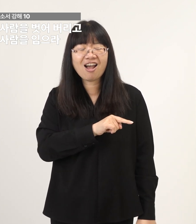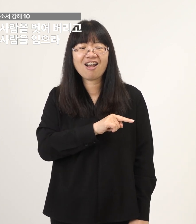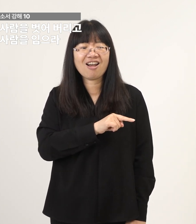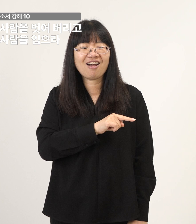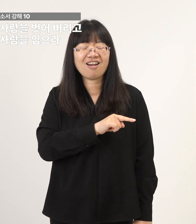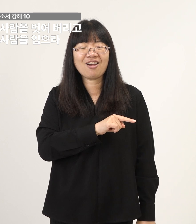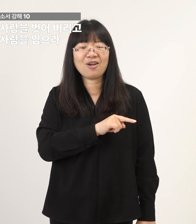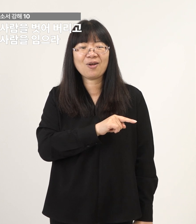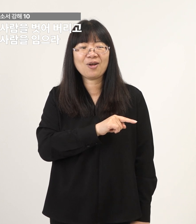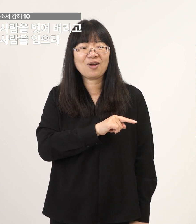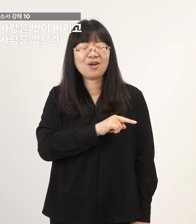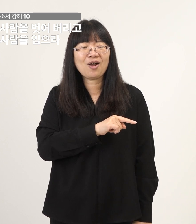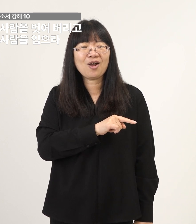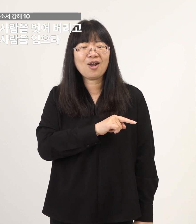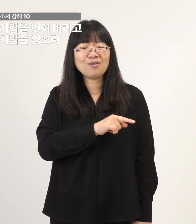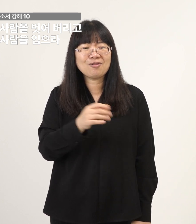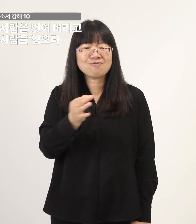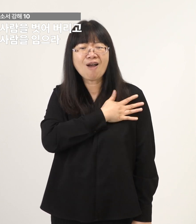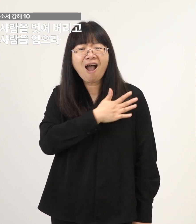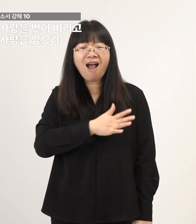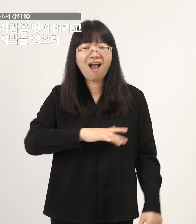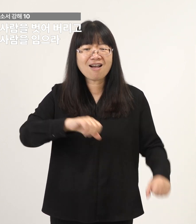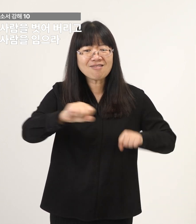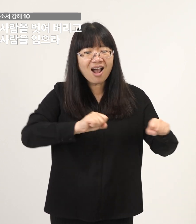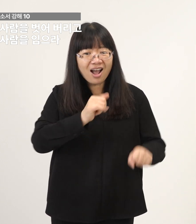아이고, 떵떵거려 봐야